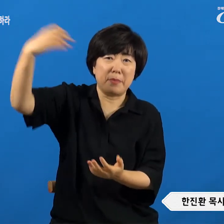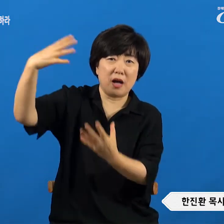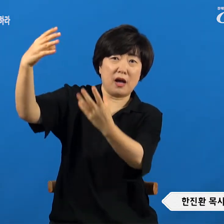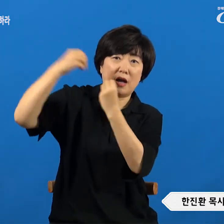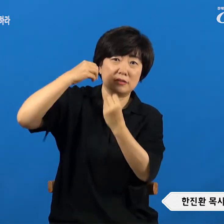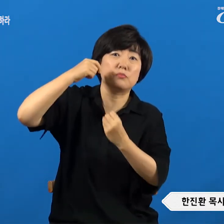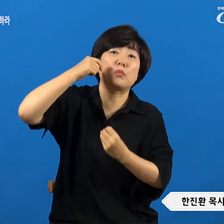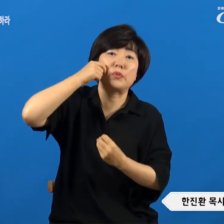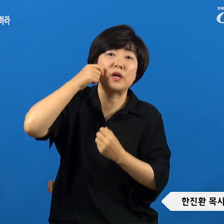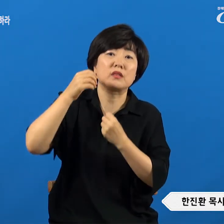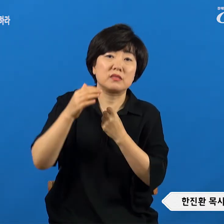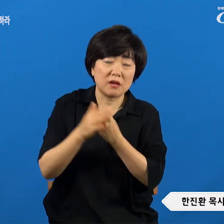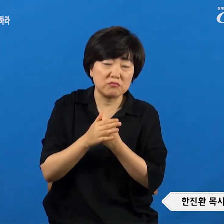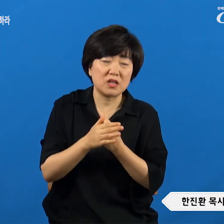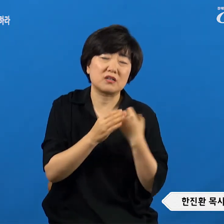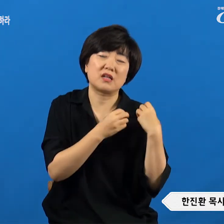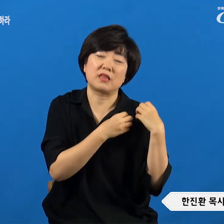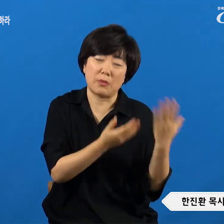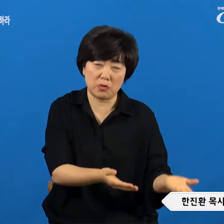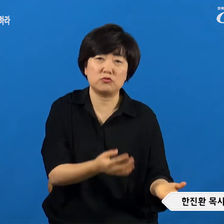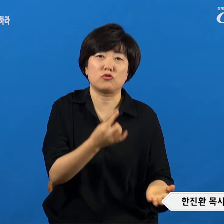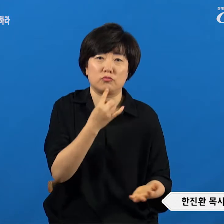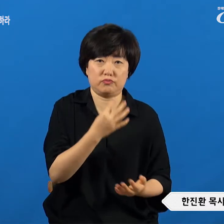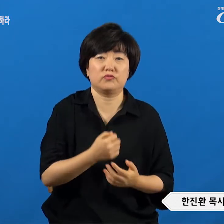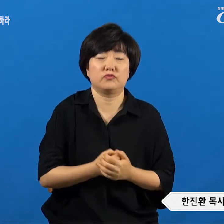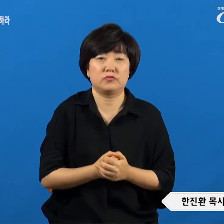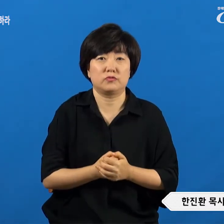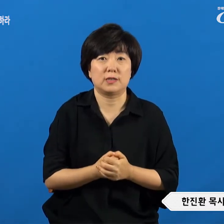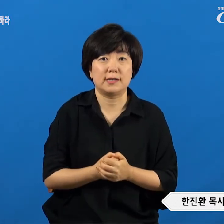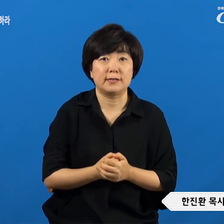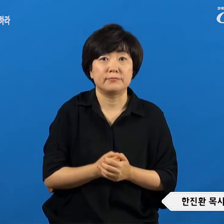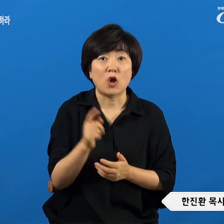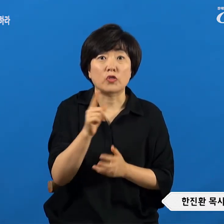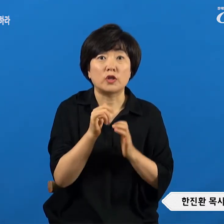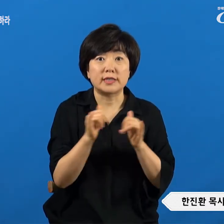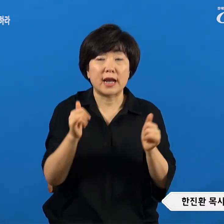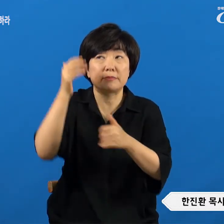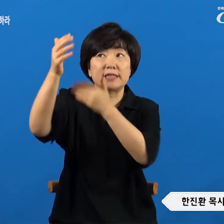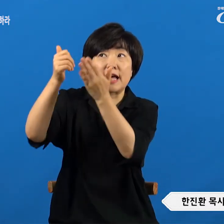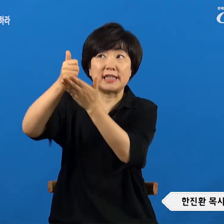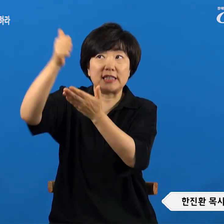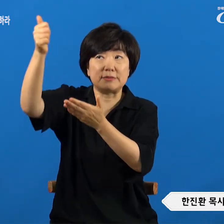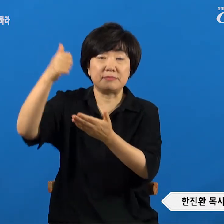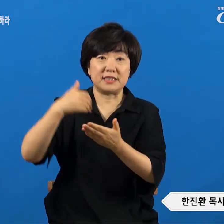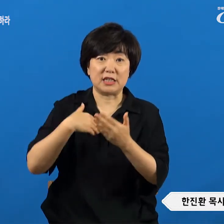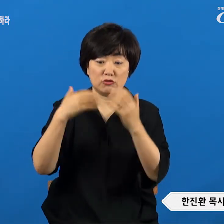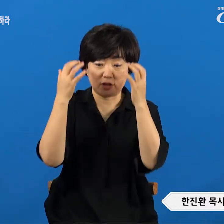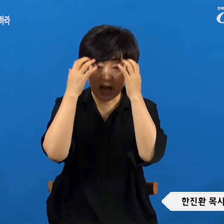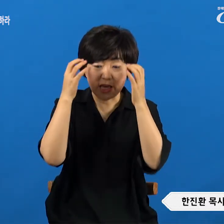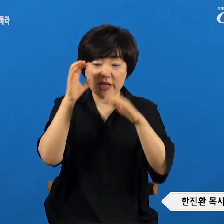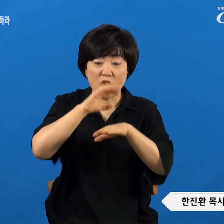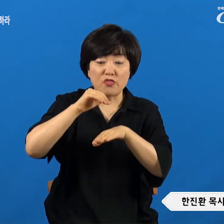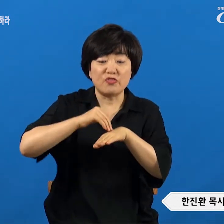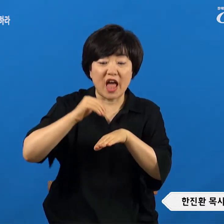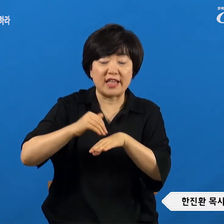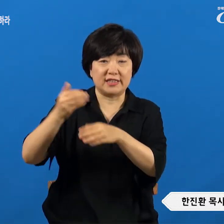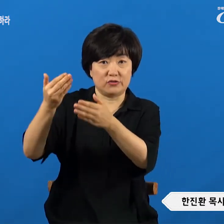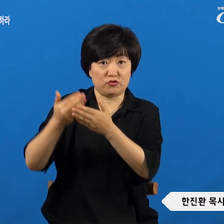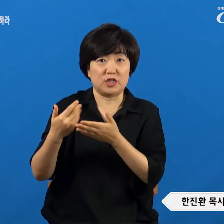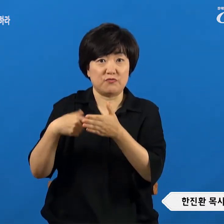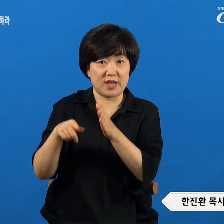그런 것은 아닙니다. 어떤 분은 하나님이 우리를 연단하기 위해서 시련을 주는 것이